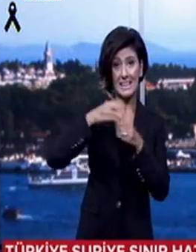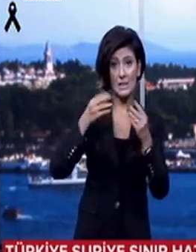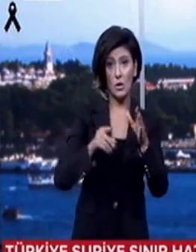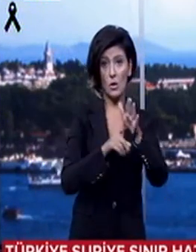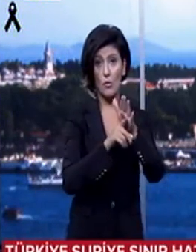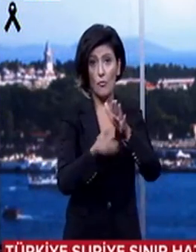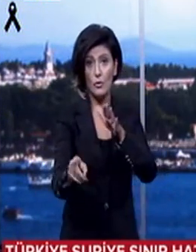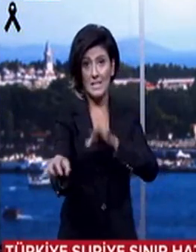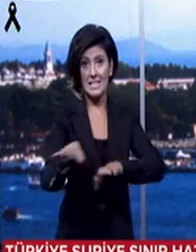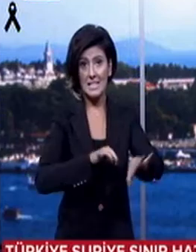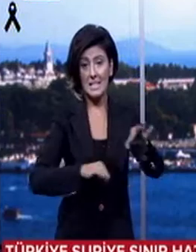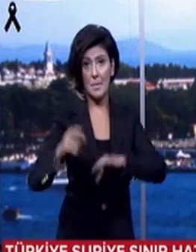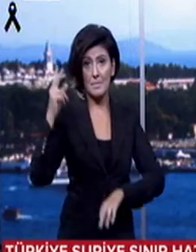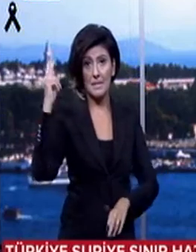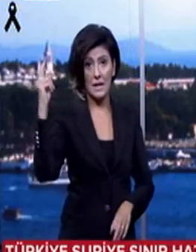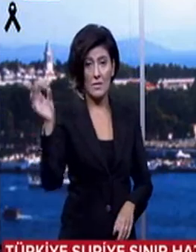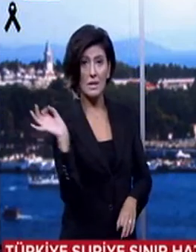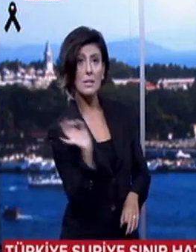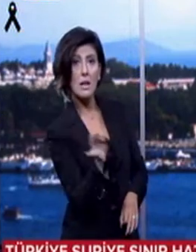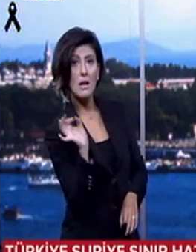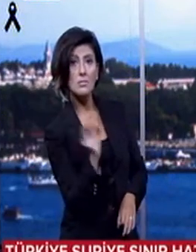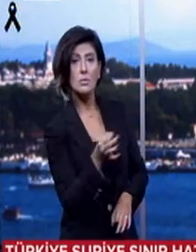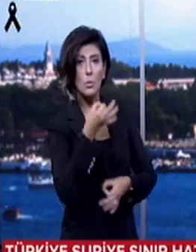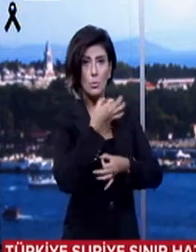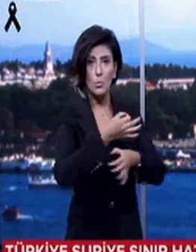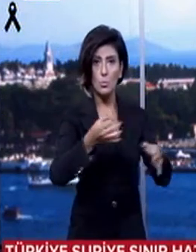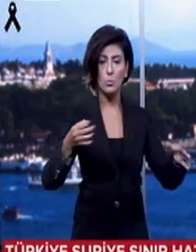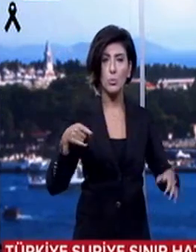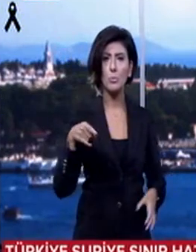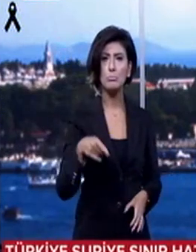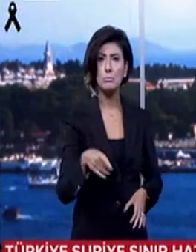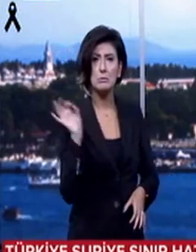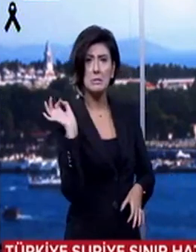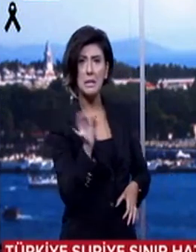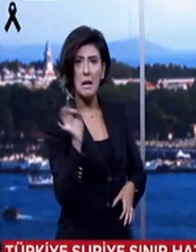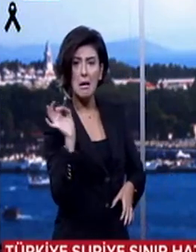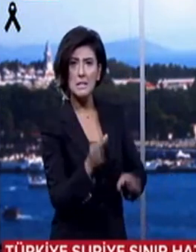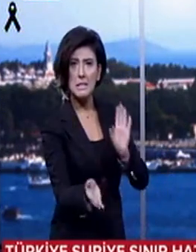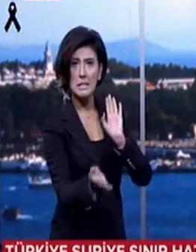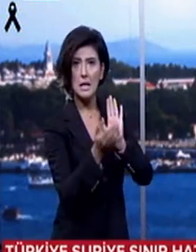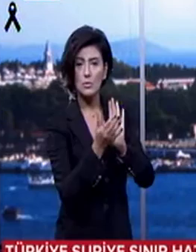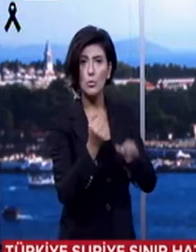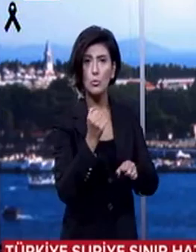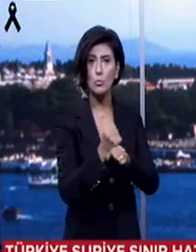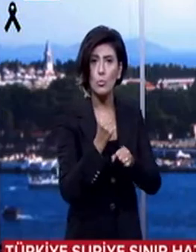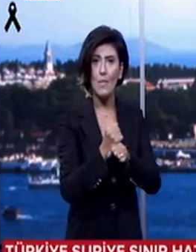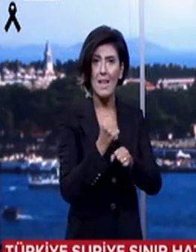konuşlu füze sistemleri tarafından taciz edildiğini duyurdu. Bu taciz karşısında güvenlik